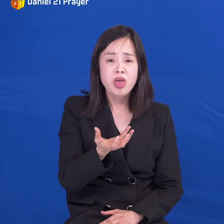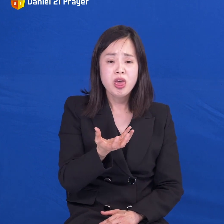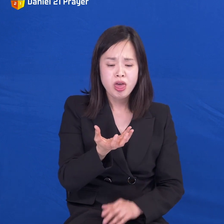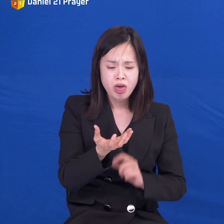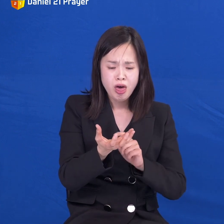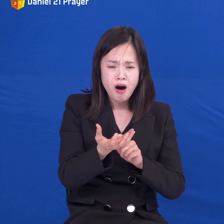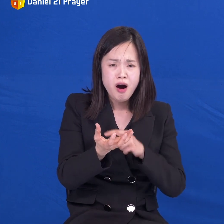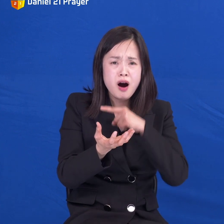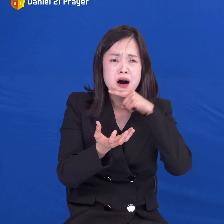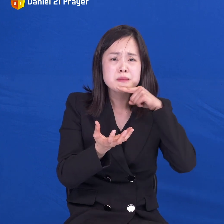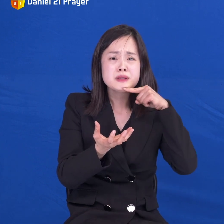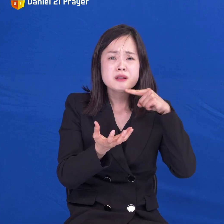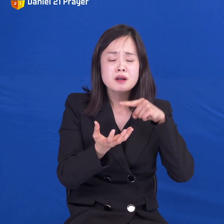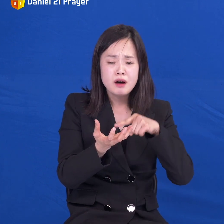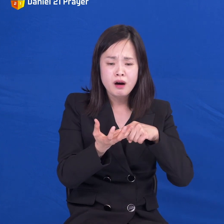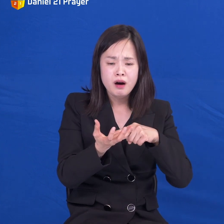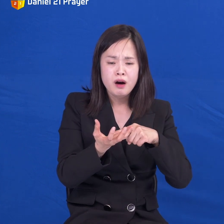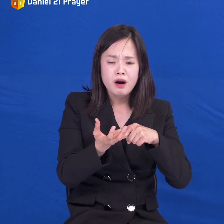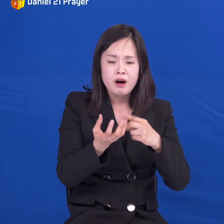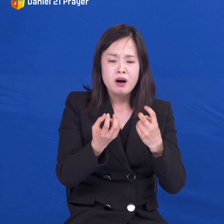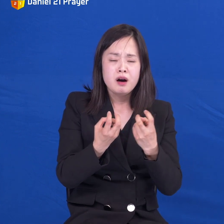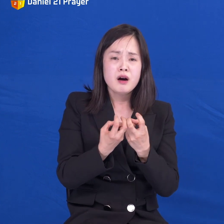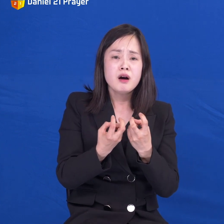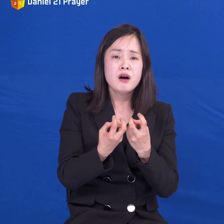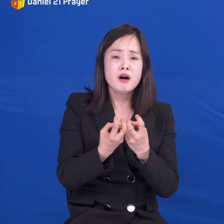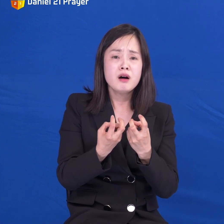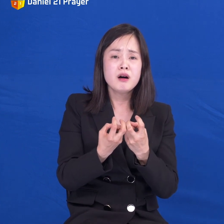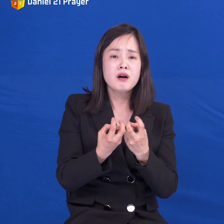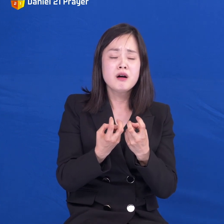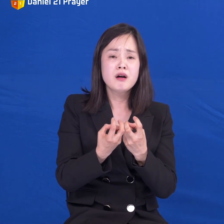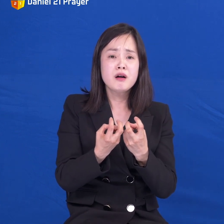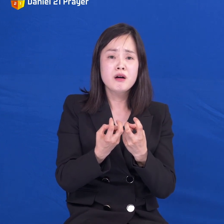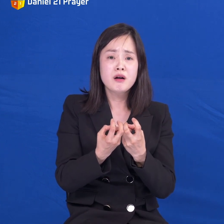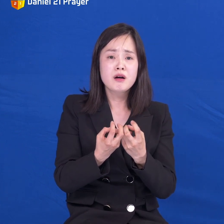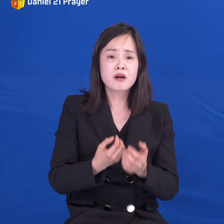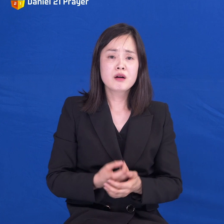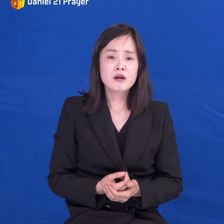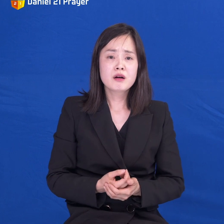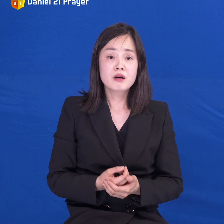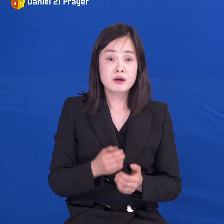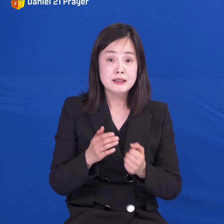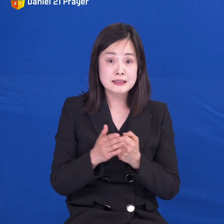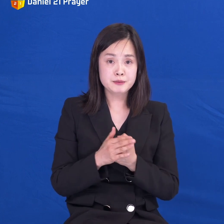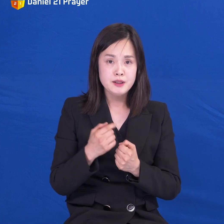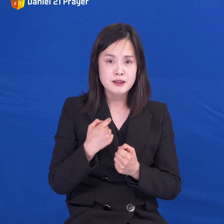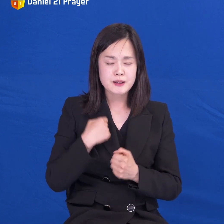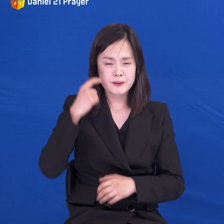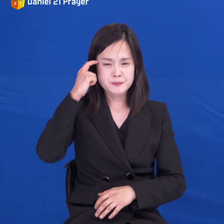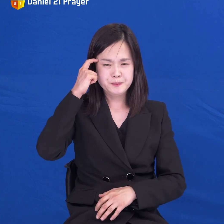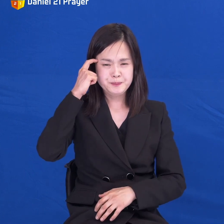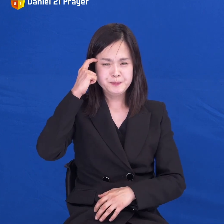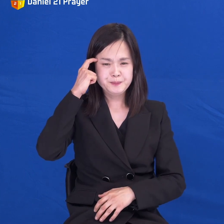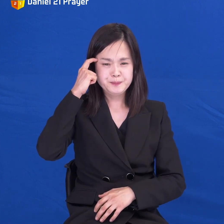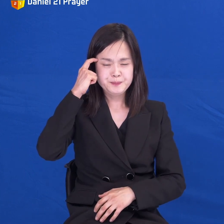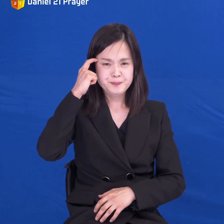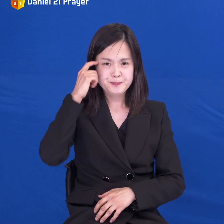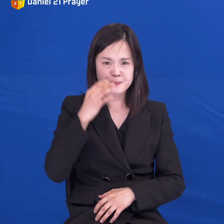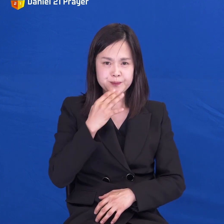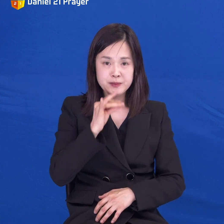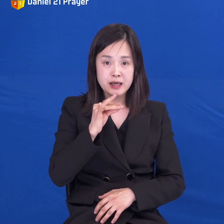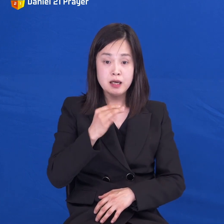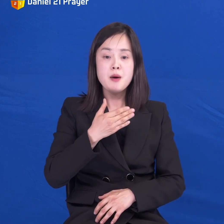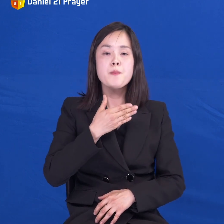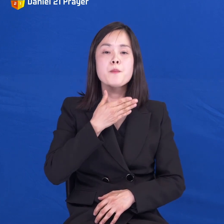돌아갈 수도 없는데. 그래서 제가 이 방법을 사용했어요. 목에다 손을 얹고 예수